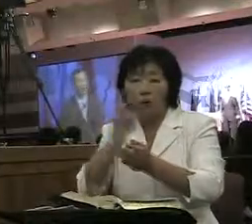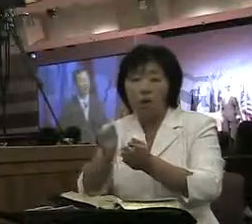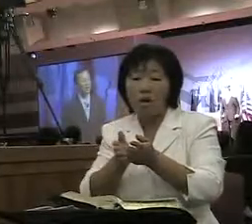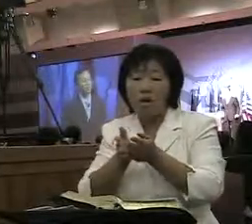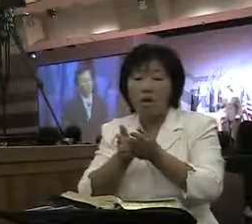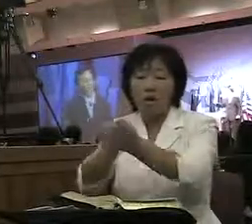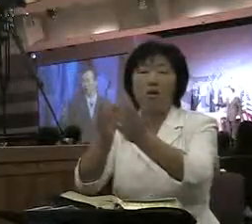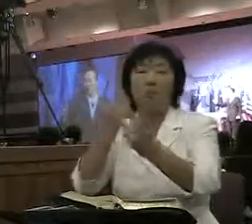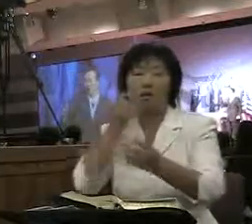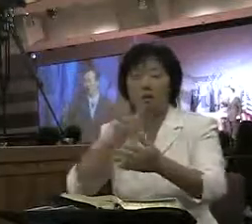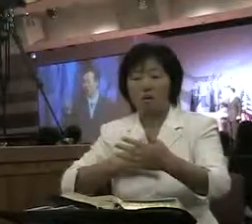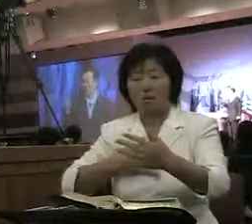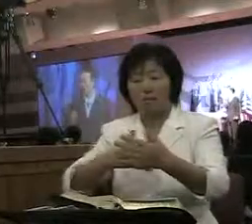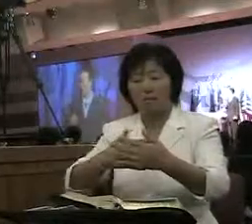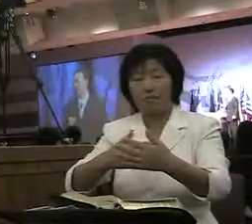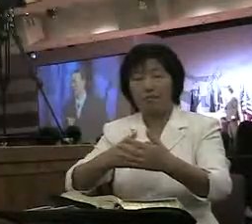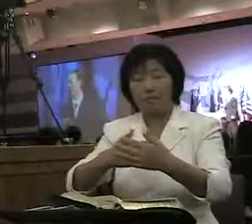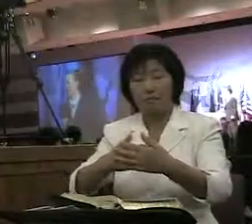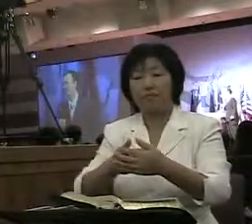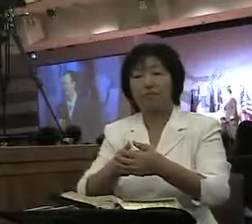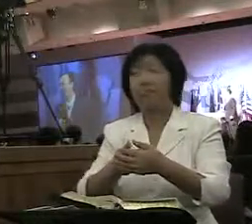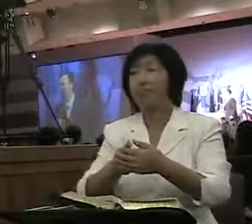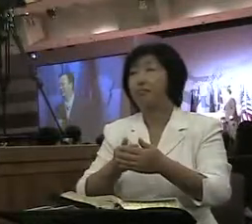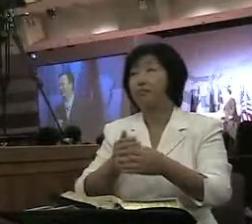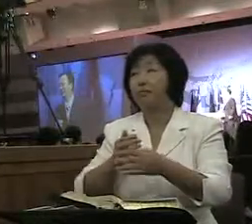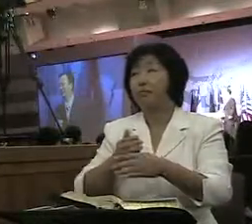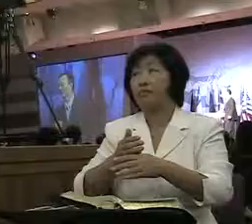떨기 시작합니다. 이러다가 큰일 나겠구나.